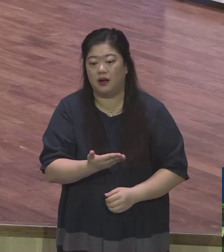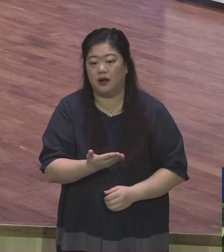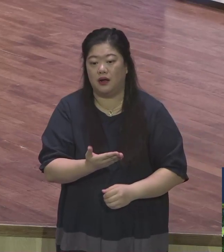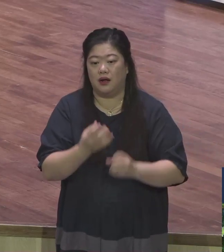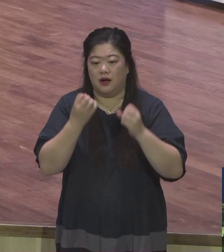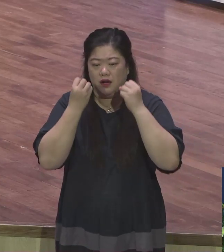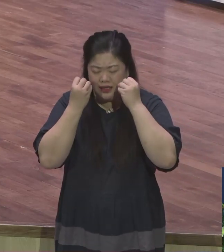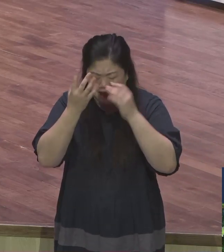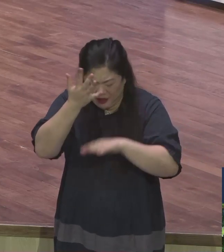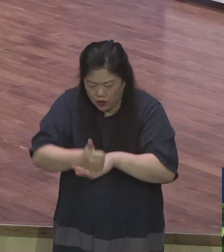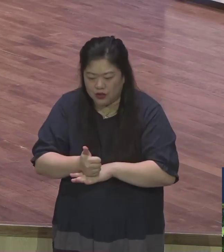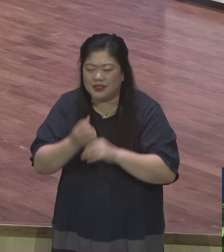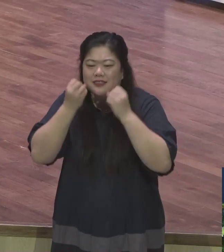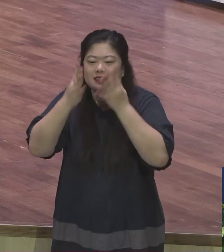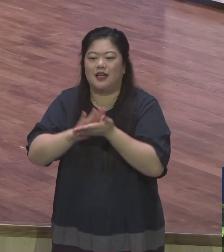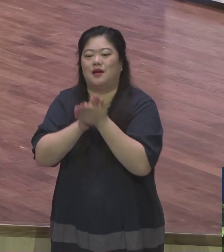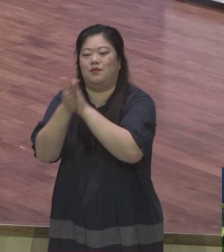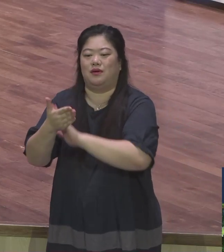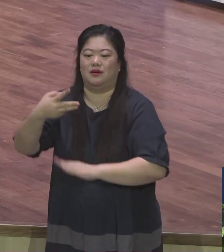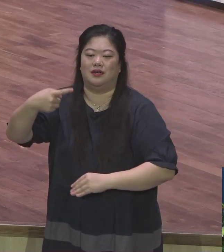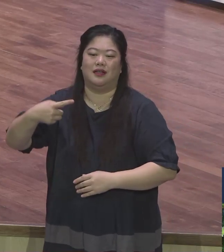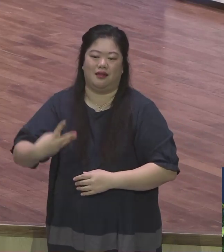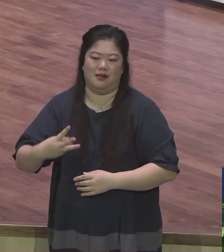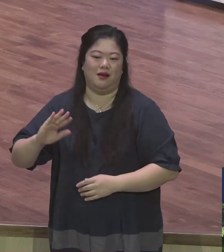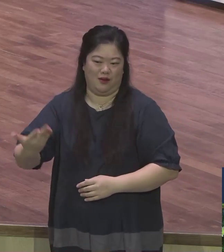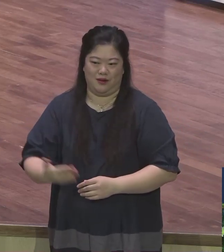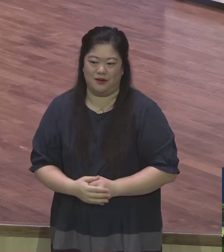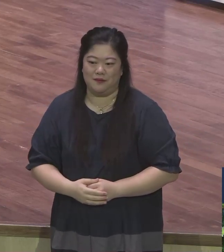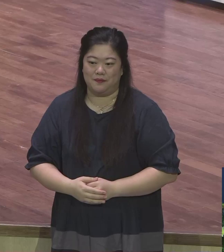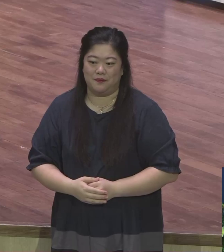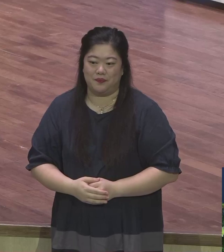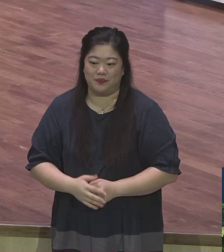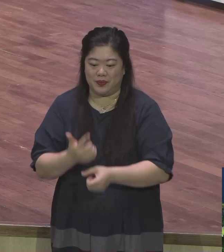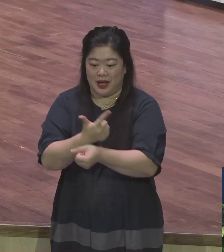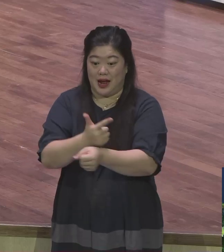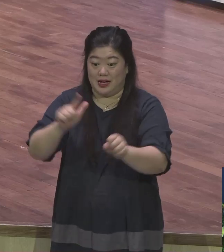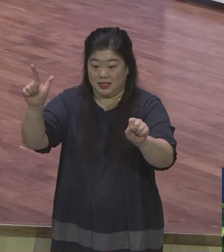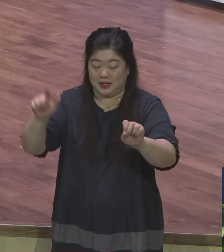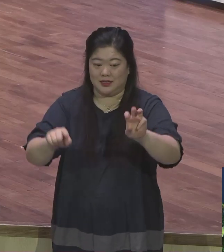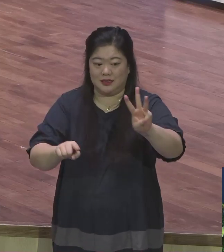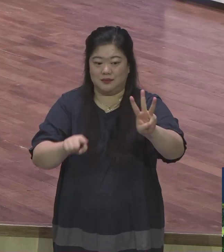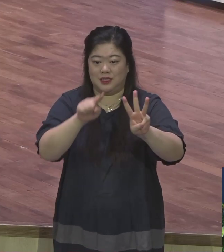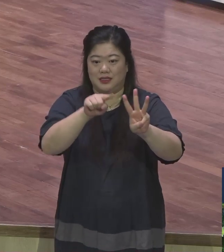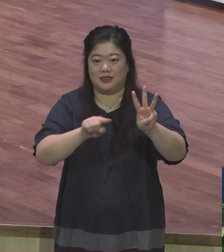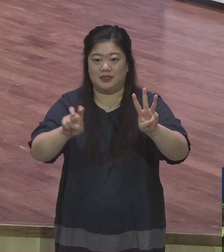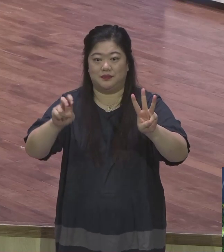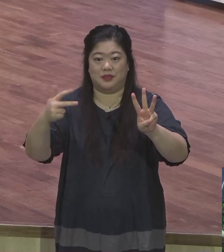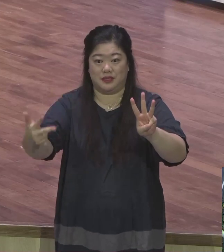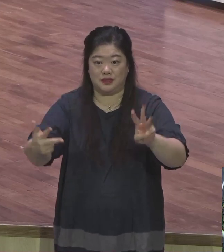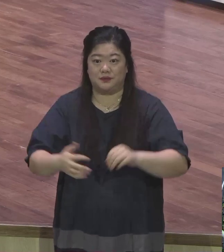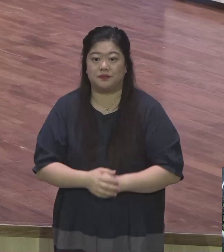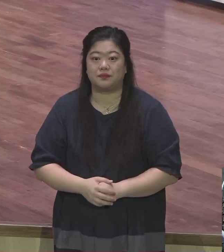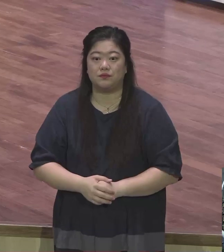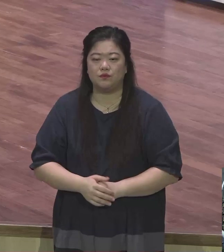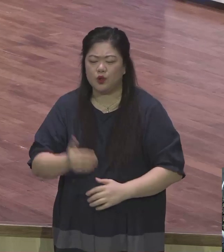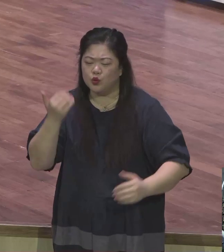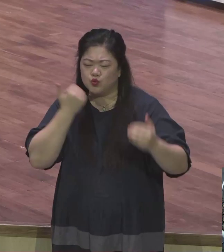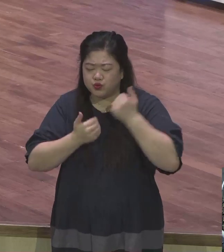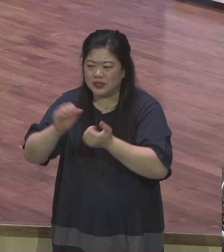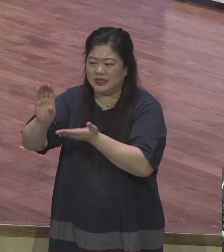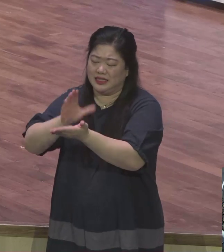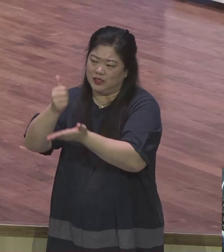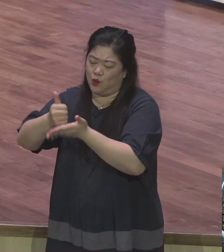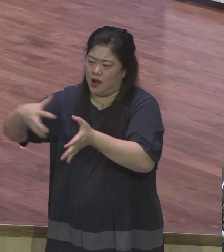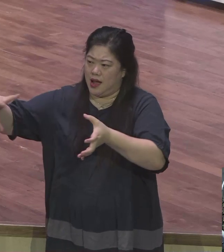되어진다. 세틀 인생. 갈라디아 3장 이철절에 보면 사도 바울이 이렇게 말합니다. 누구든지 그리스도와